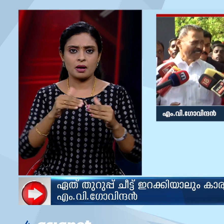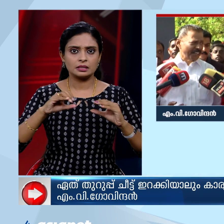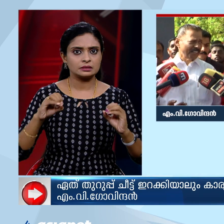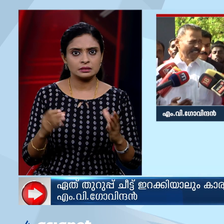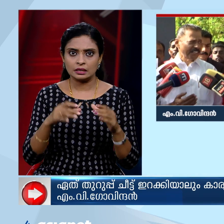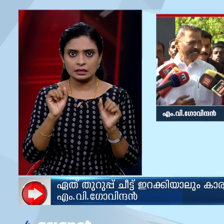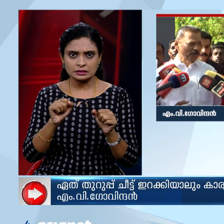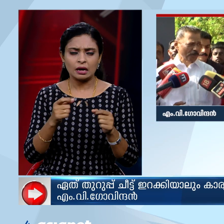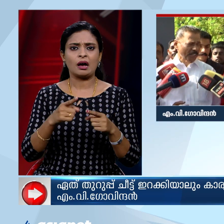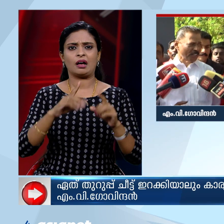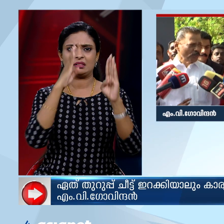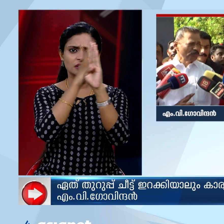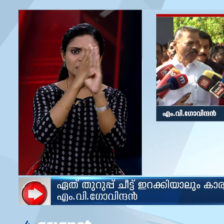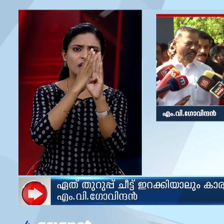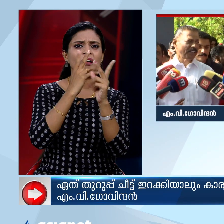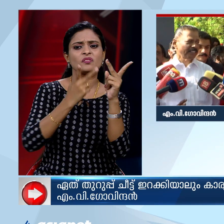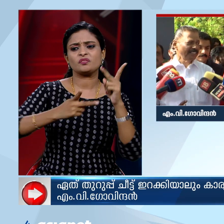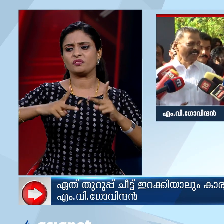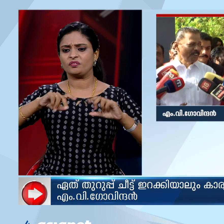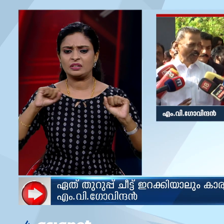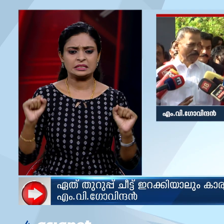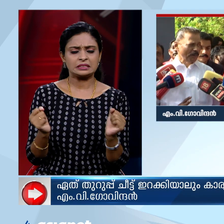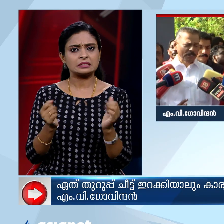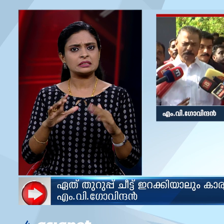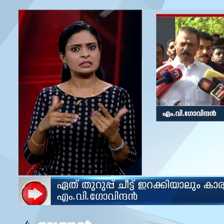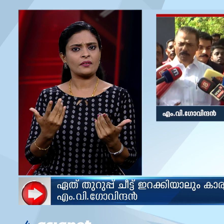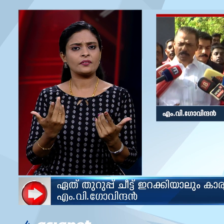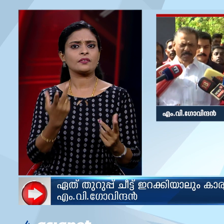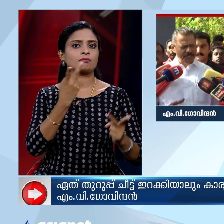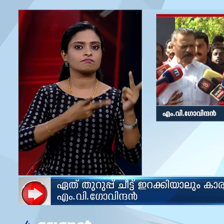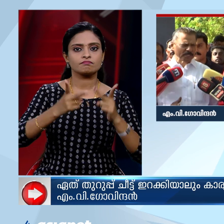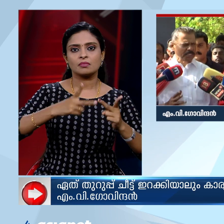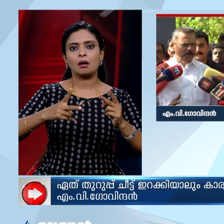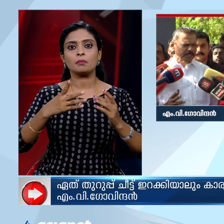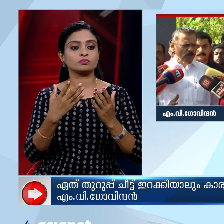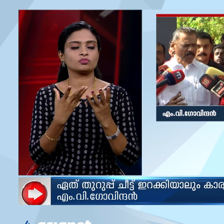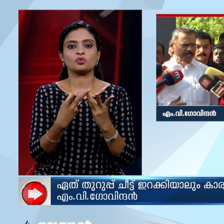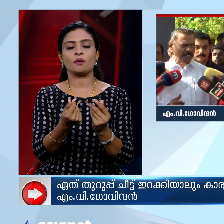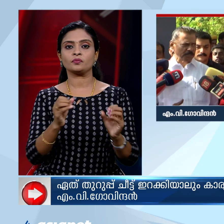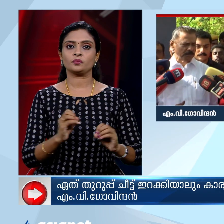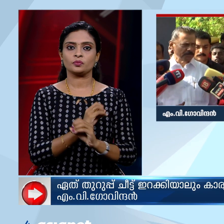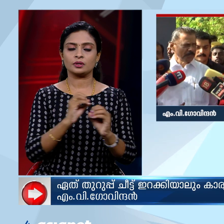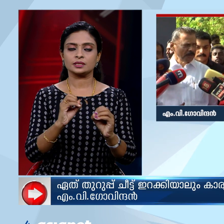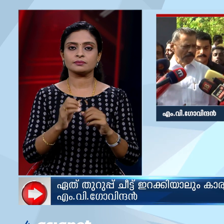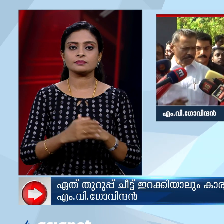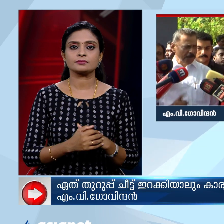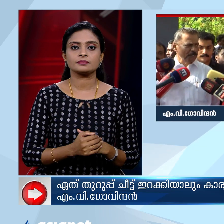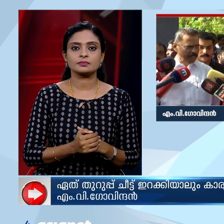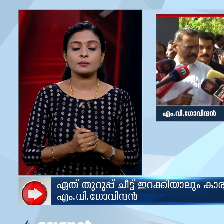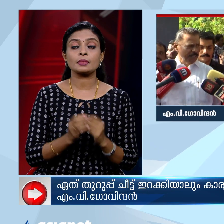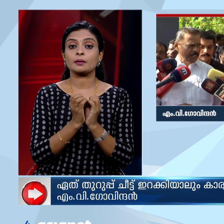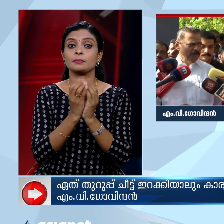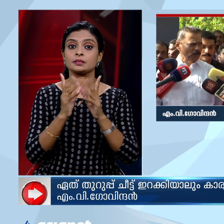രീതിയിൽ കാര്യങ്ങൾ കൈകാര്യം ചെയ്യാൻ പുറപ്പെട്ടാൽ അതൊന്നും കേരളത്തിൽ ഫലപ്രദമാവില്ല. ഇവിടെ മതനിരപേക്ഷ ഉള്ളടക്കം തന്നെയാണ് പ്രശ്നം. ബി ജെ